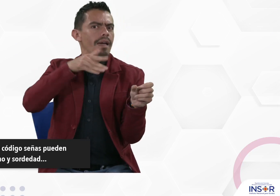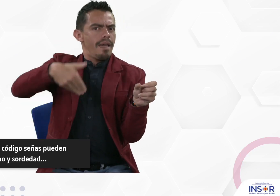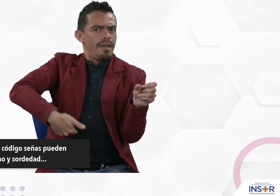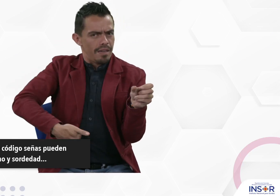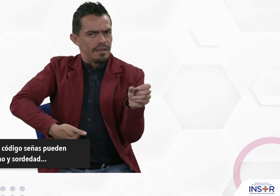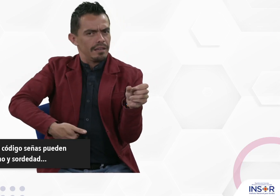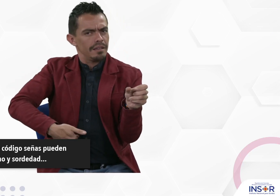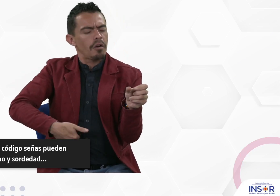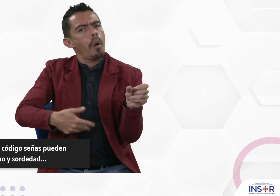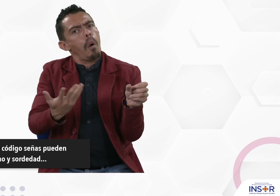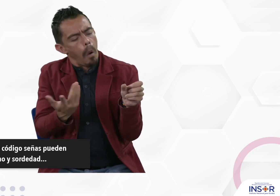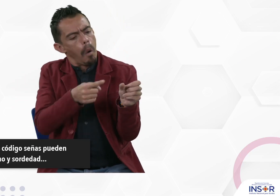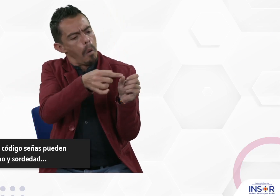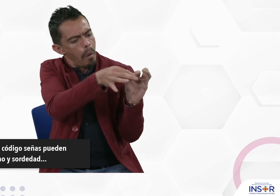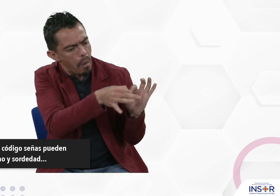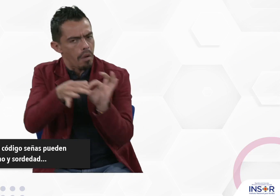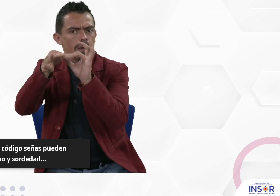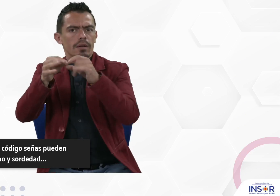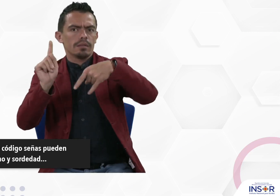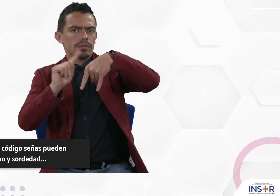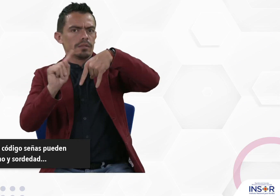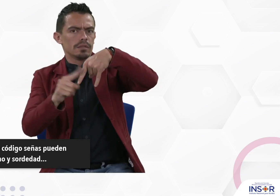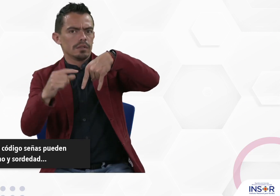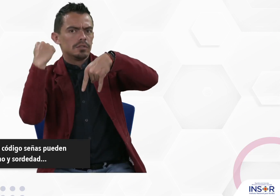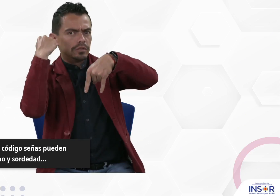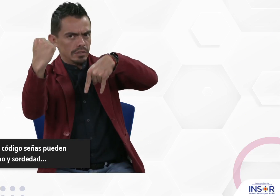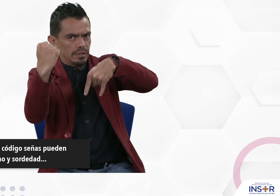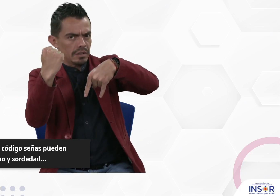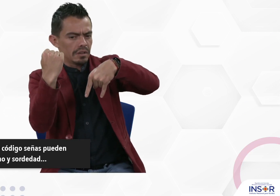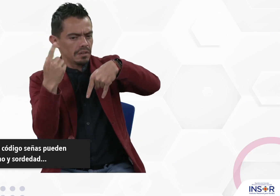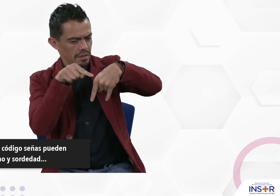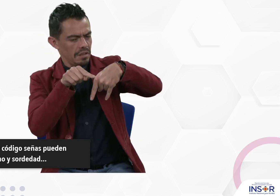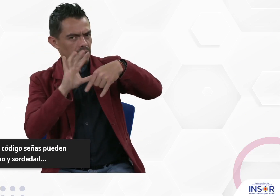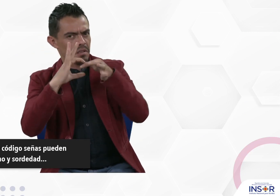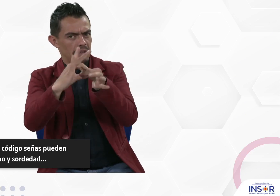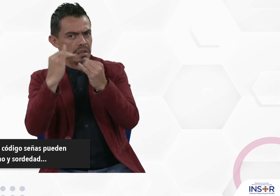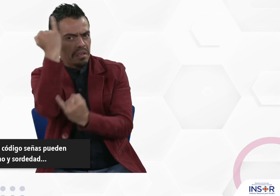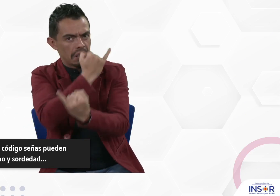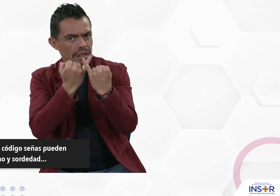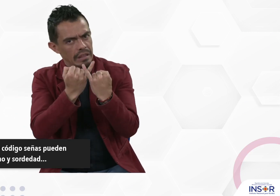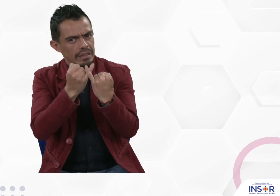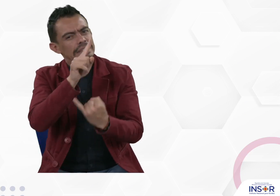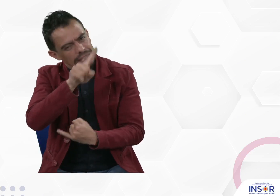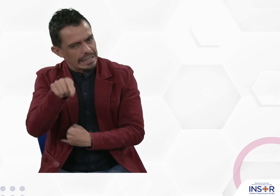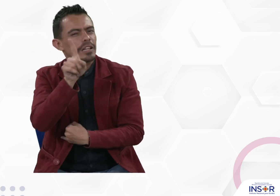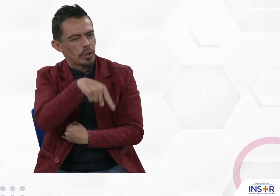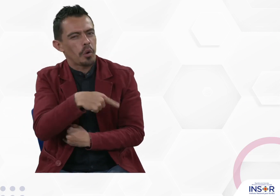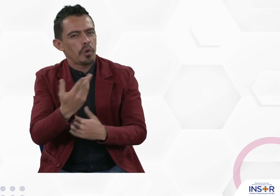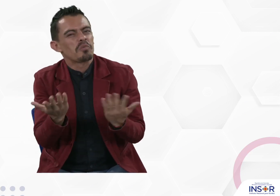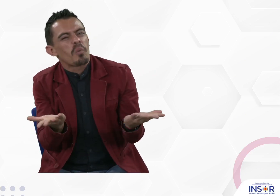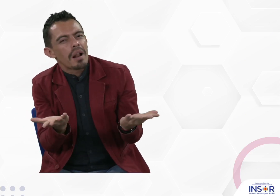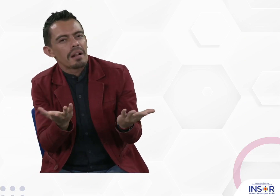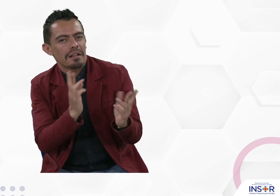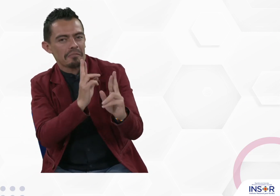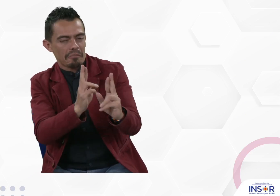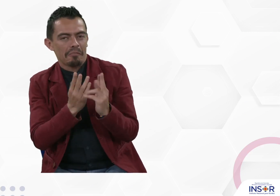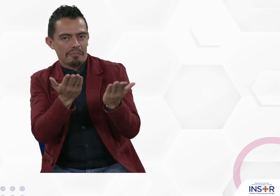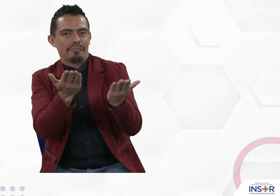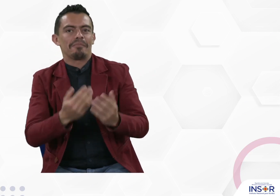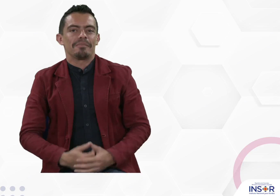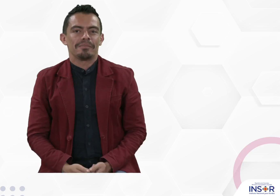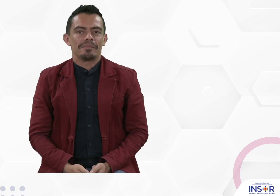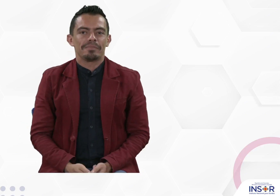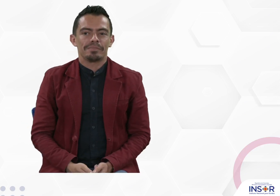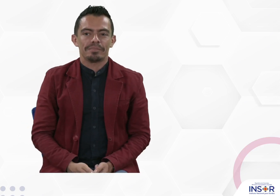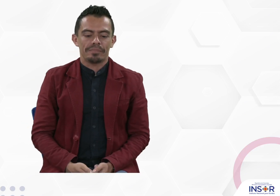nos habla de que si la persona hipoacúsica o que usa código de señas pueden hablar sobre identidad